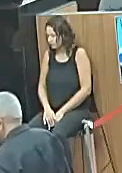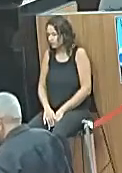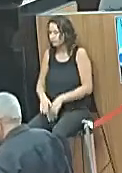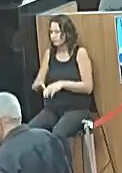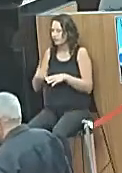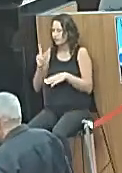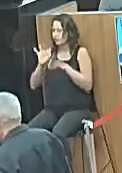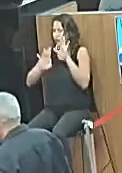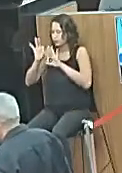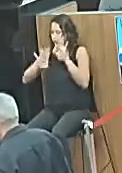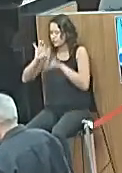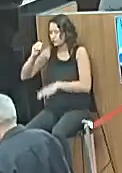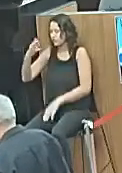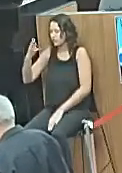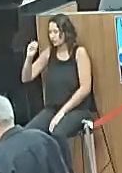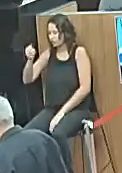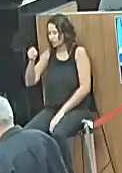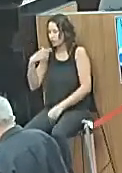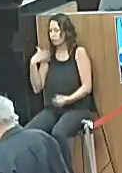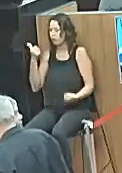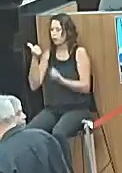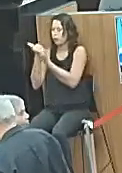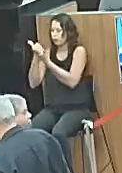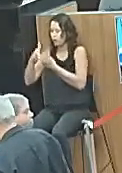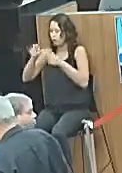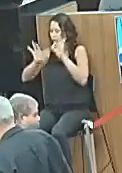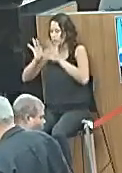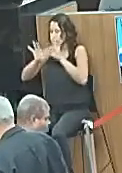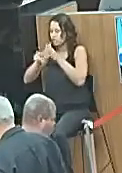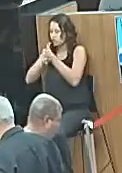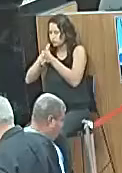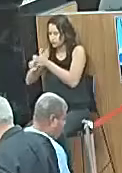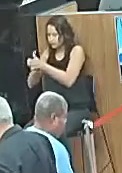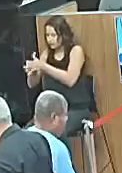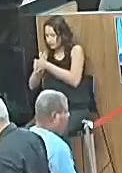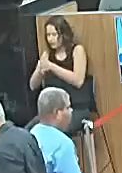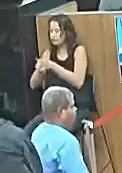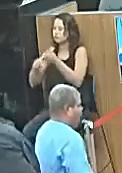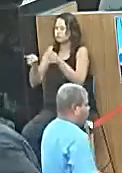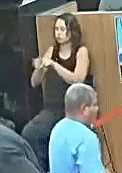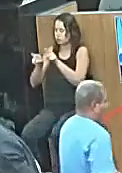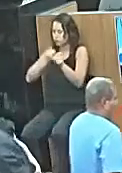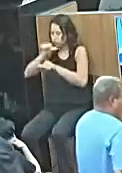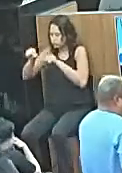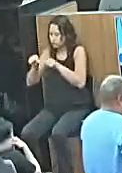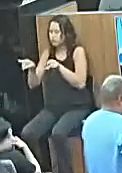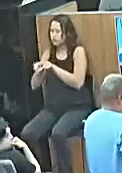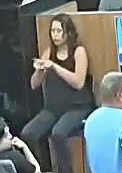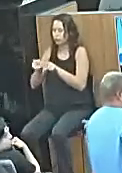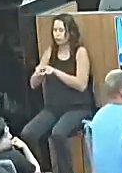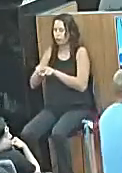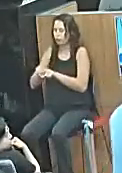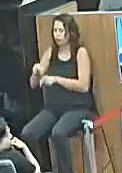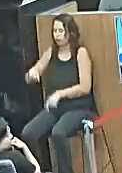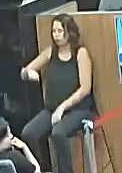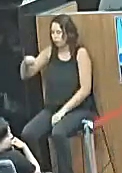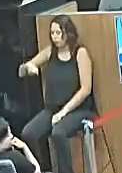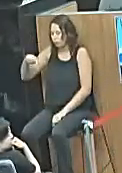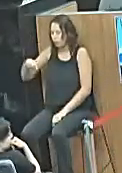0 48 a fim de apoiar projetos de pesquisa e inovação com bolsas de iniciação científica